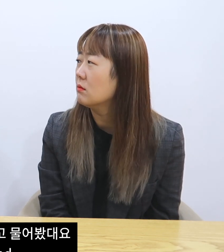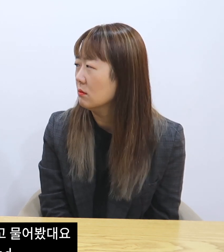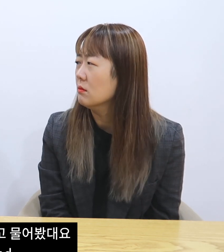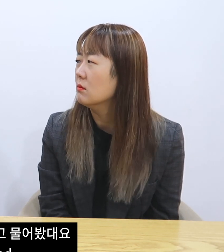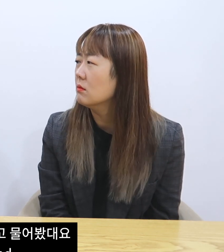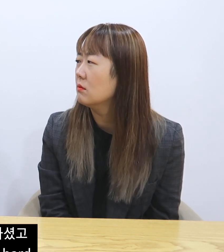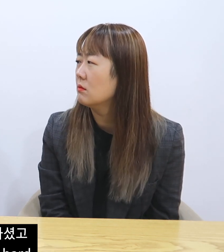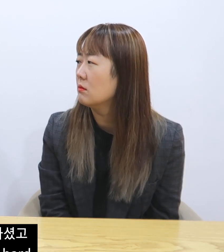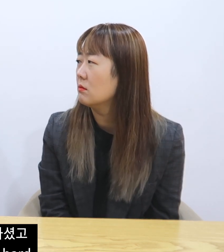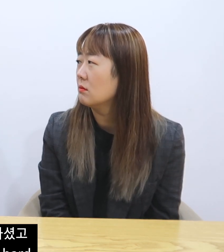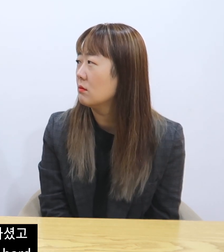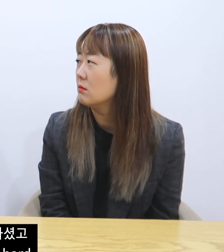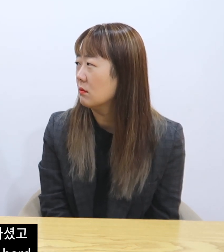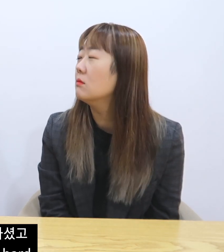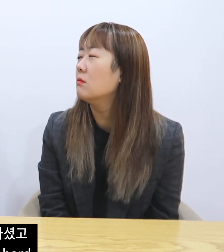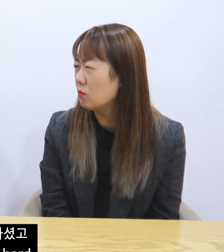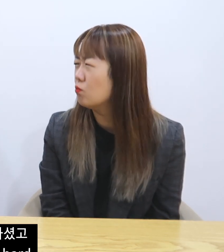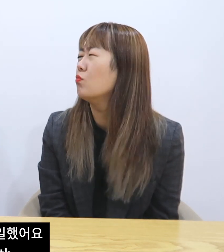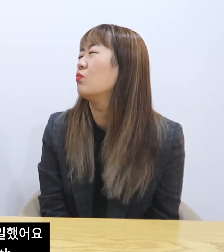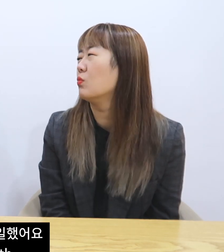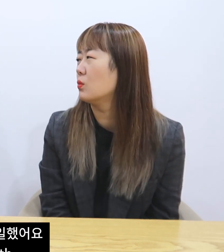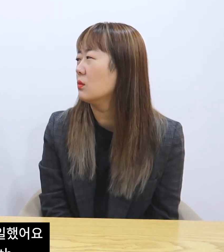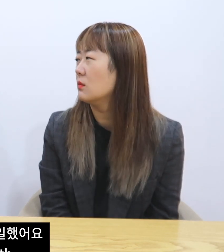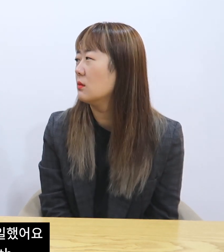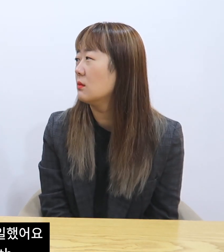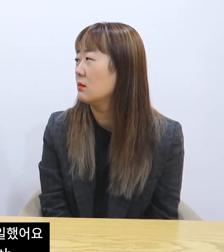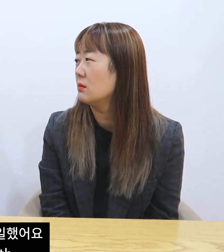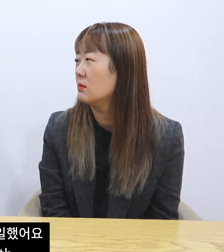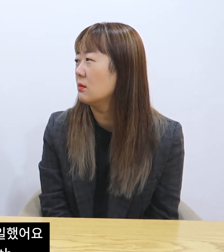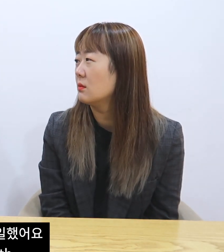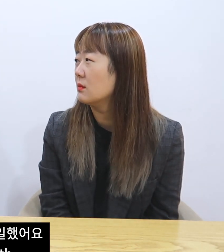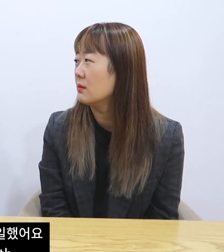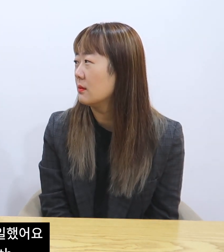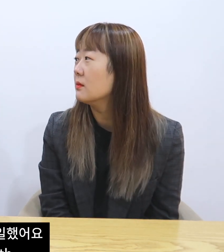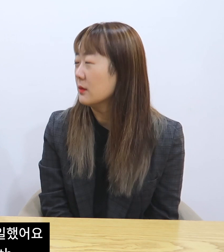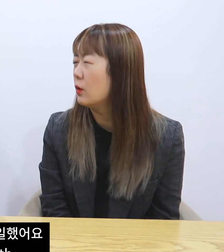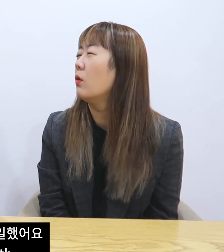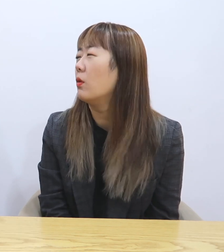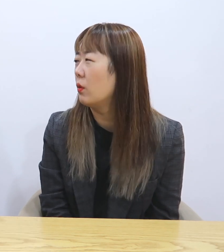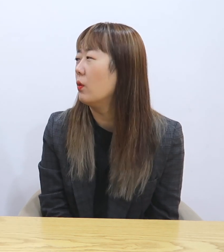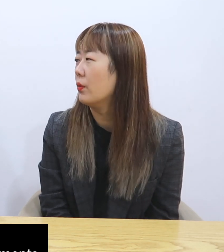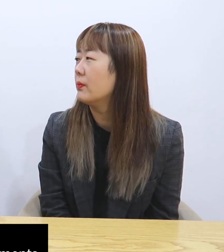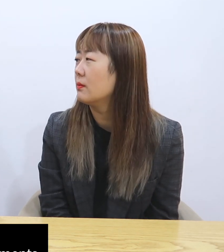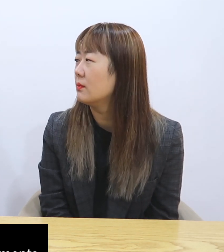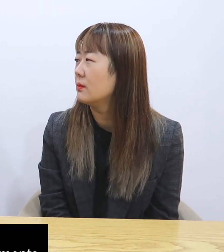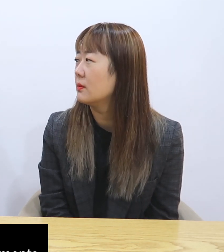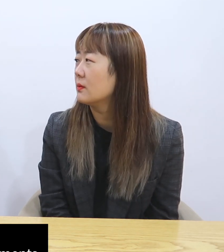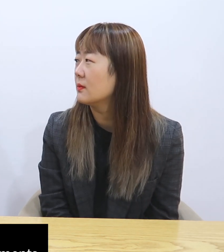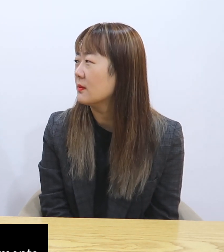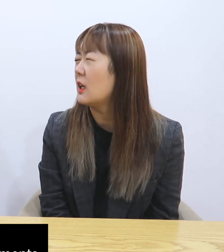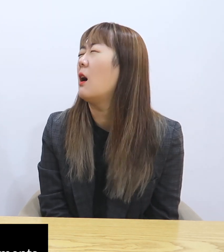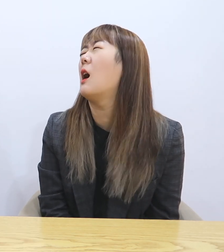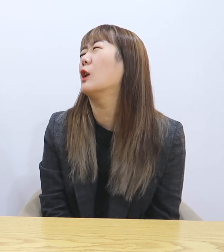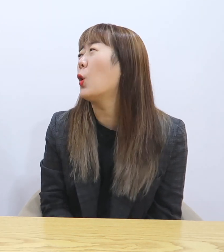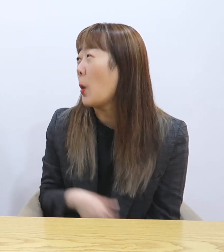물어봤대요. 해봐라. 근데 한다 좋아 러칭이겠죠. 돈놈 아